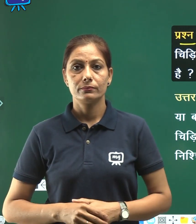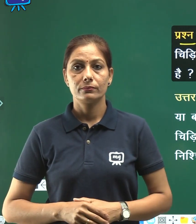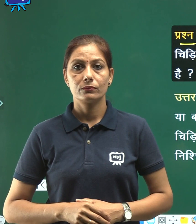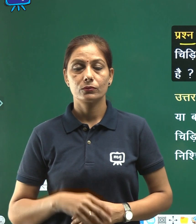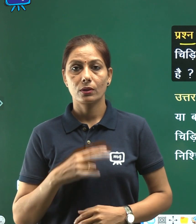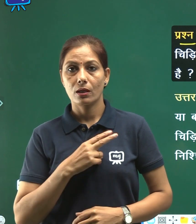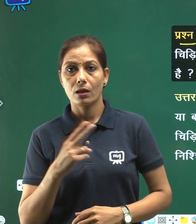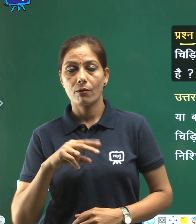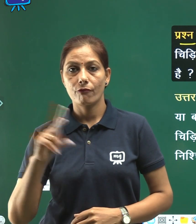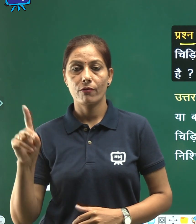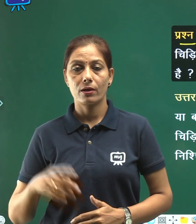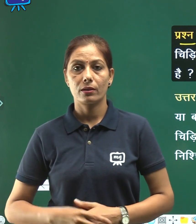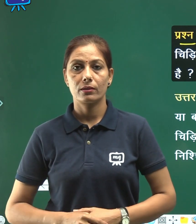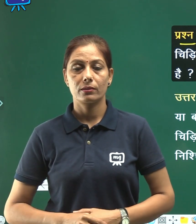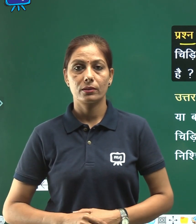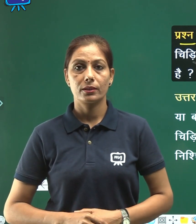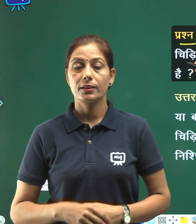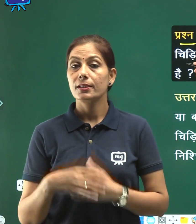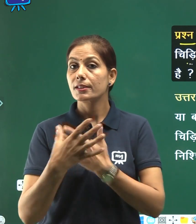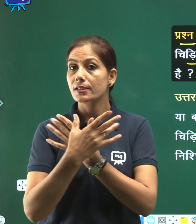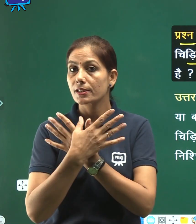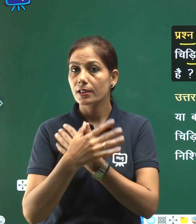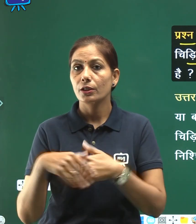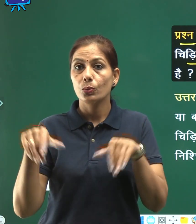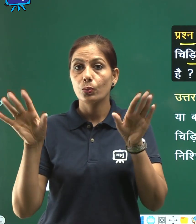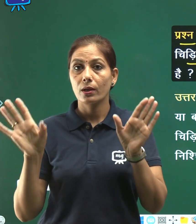व चिड़िया की उड़ान में